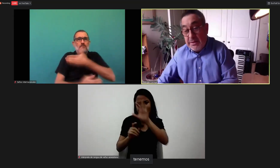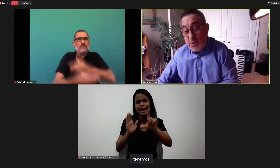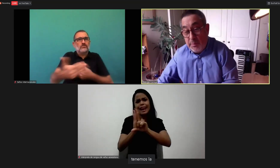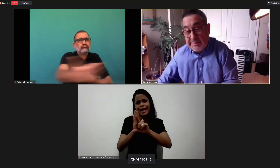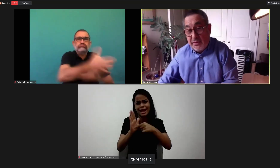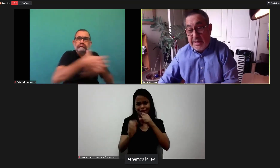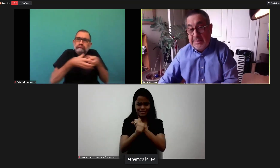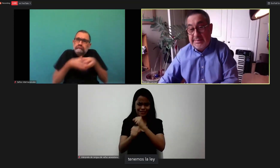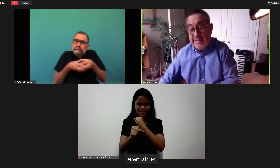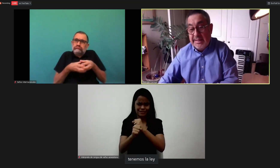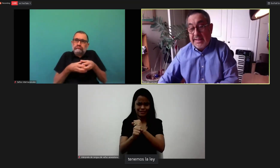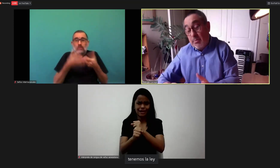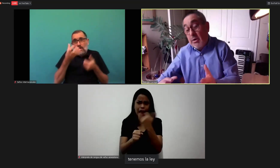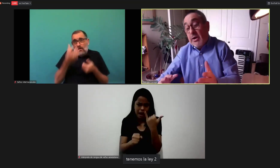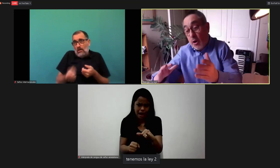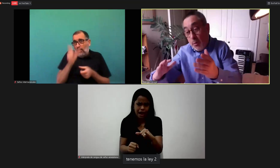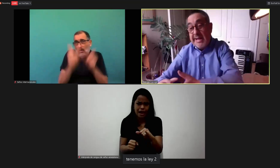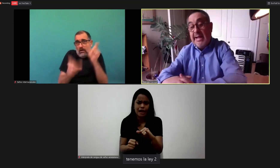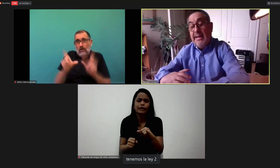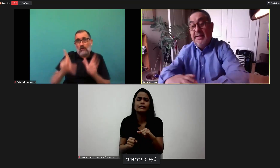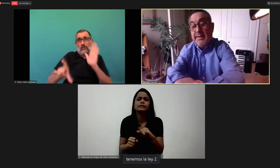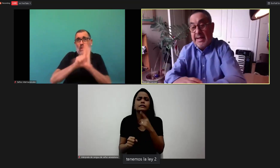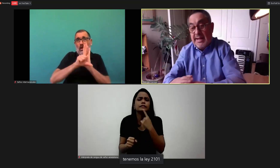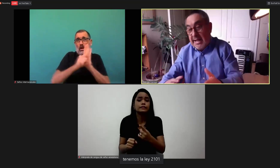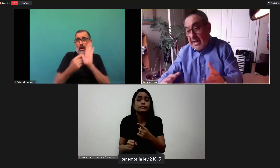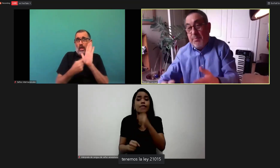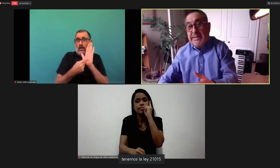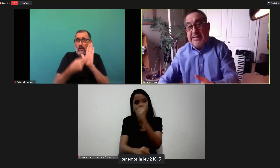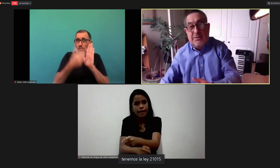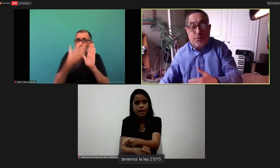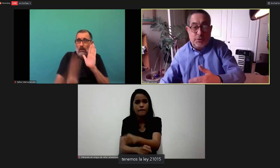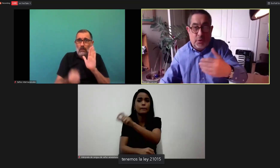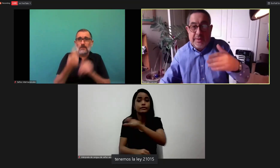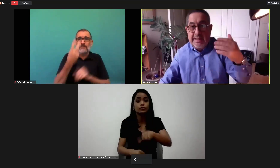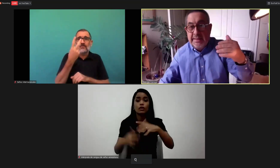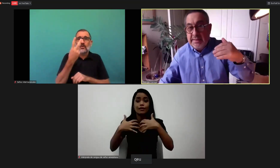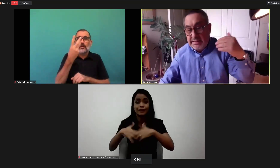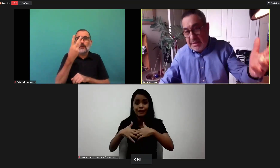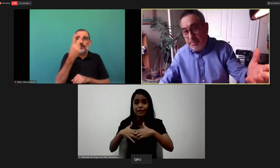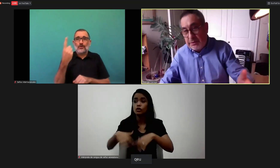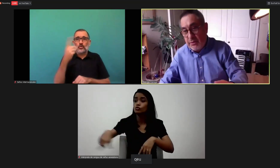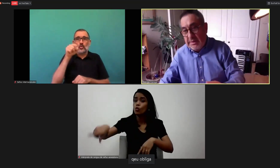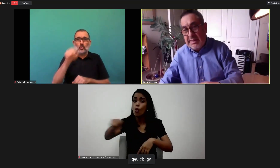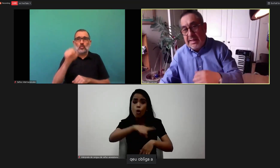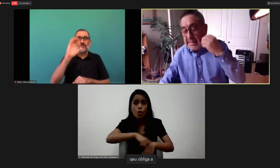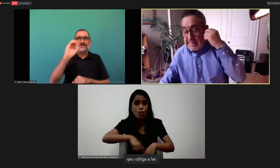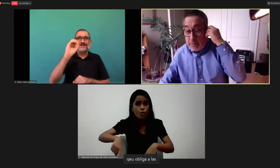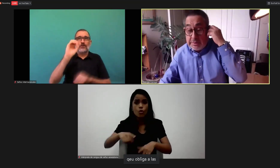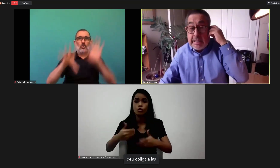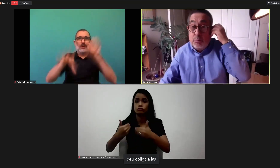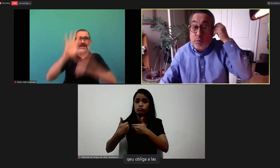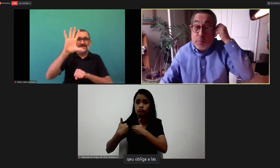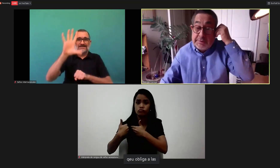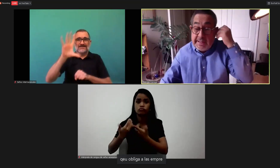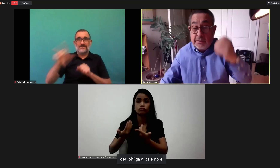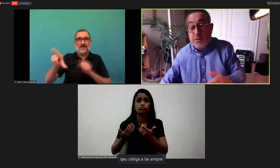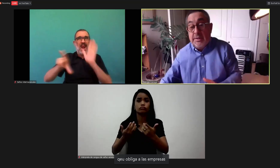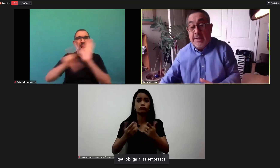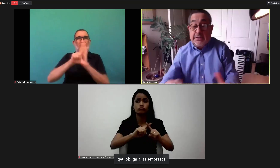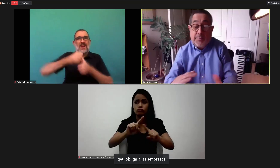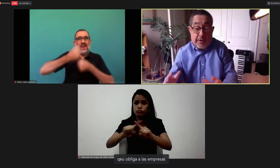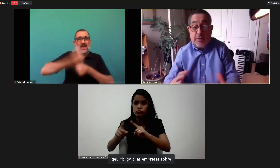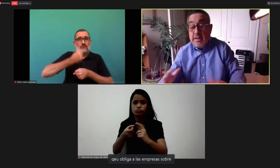ley 21.015, que, bueno, que obliga a las empresas con sobre 100 personas a contratar a un